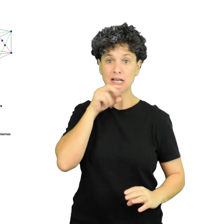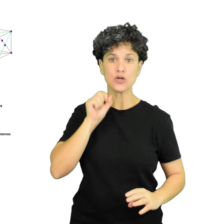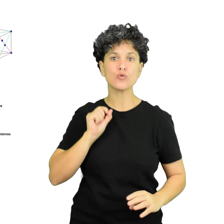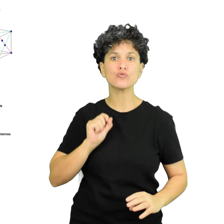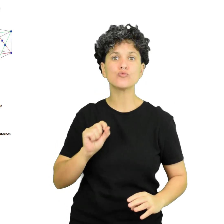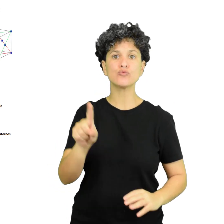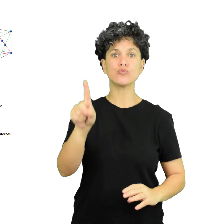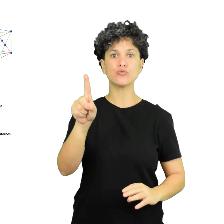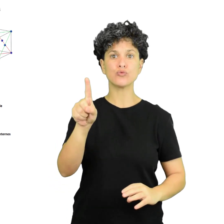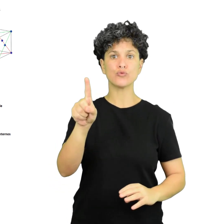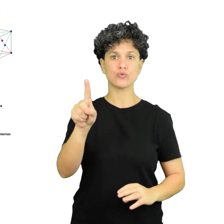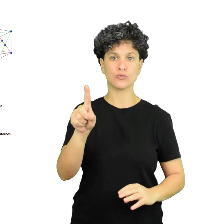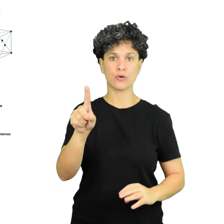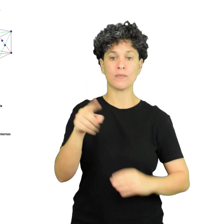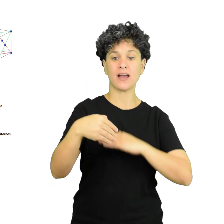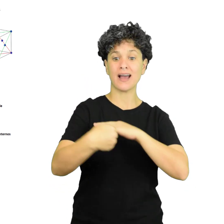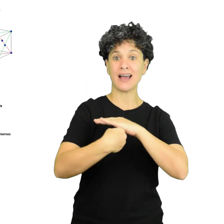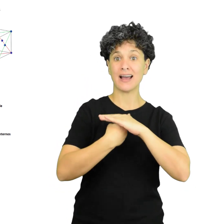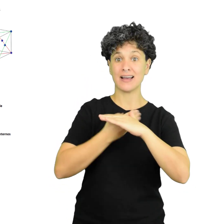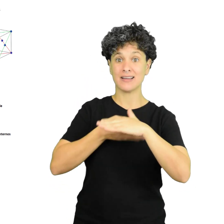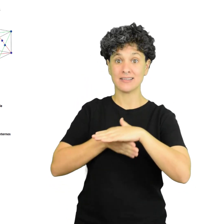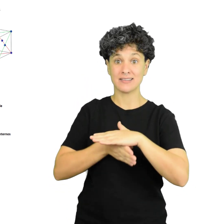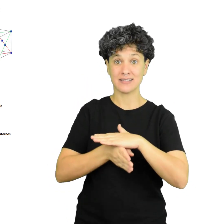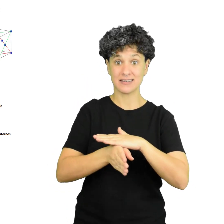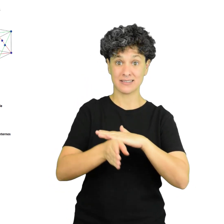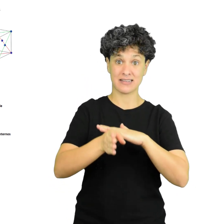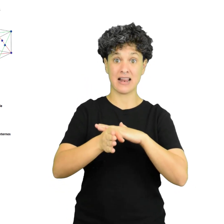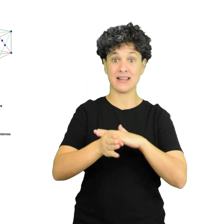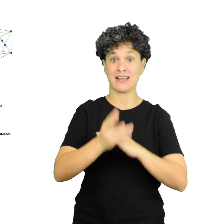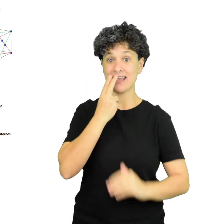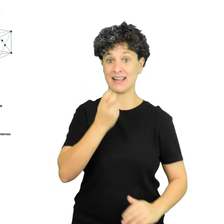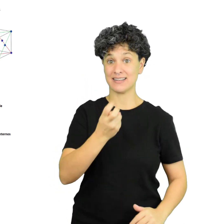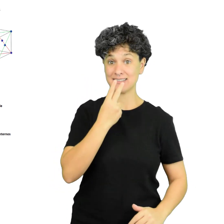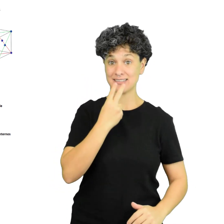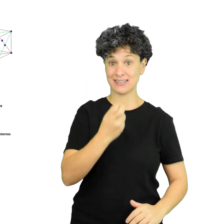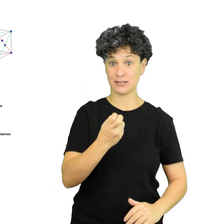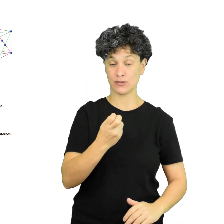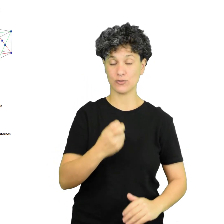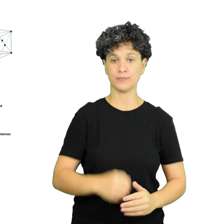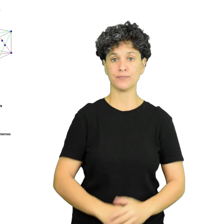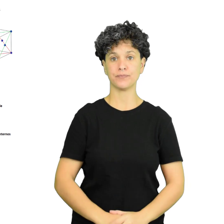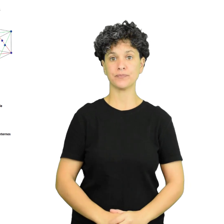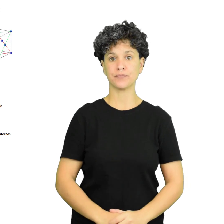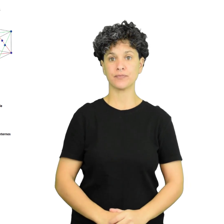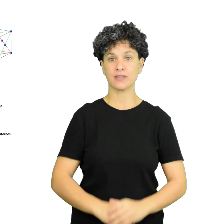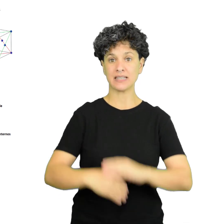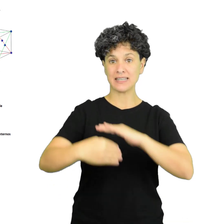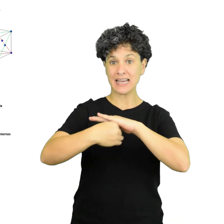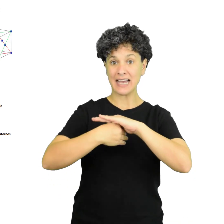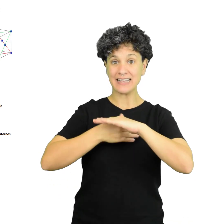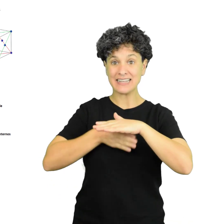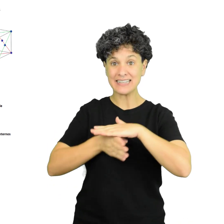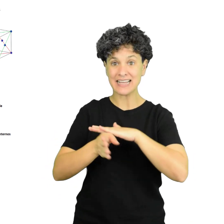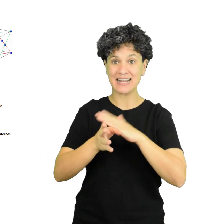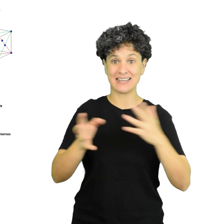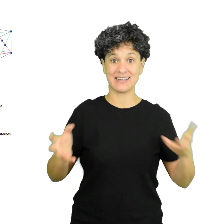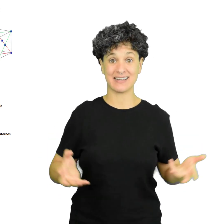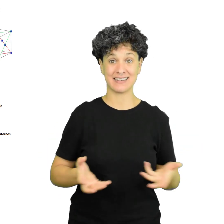características en los metales los metales conducen la corriente eléctrica